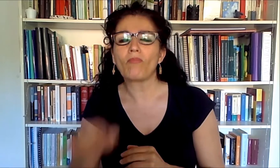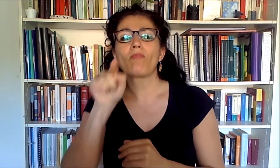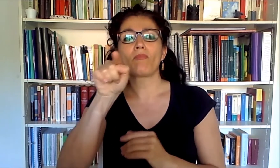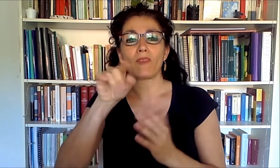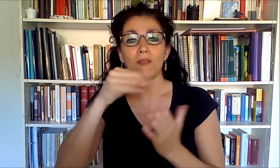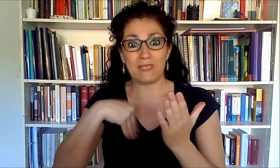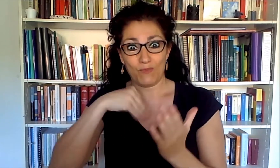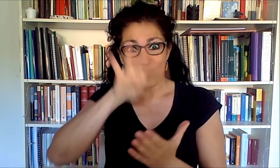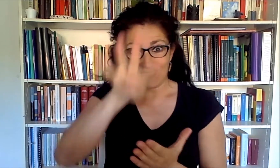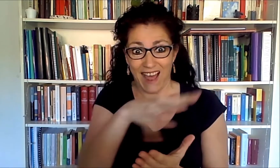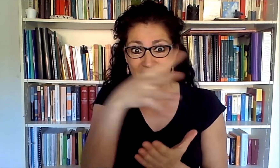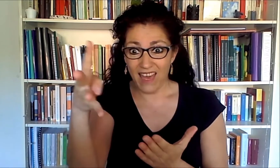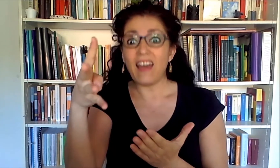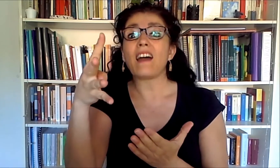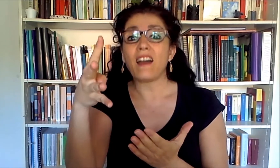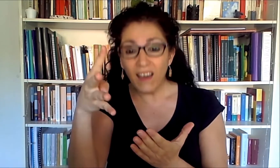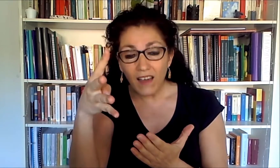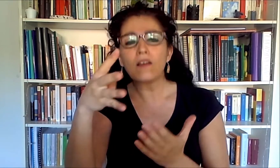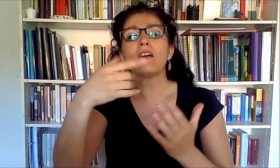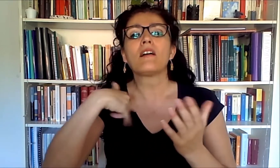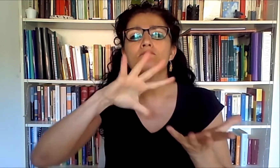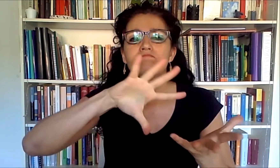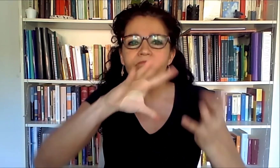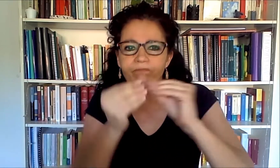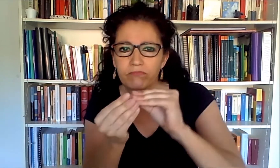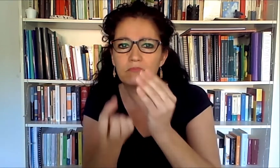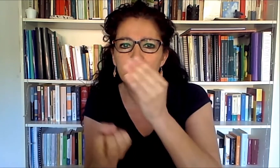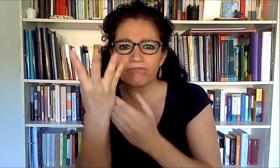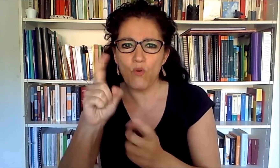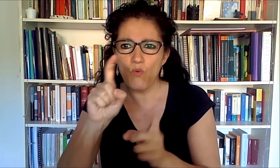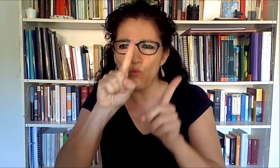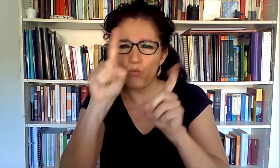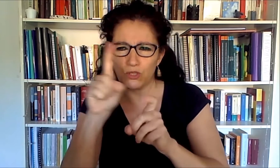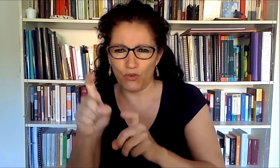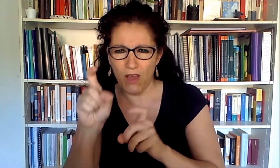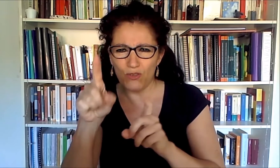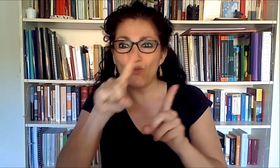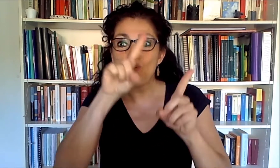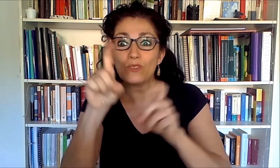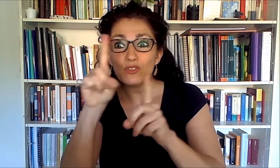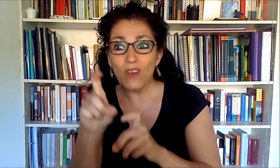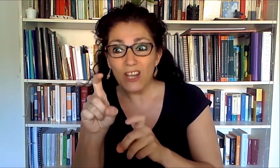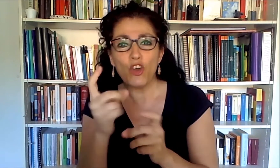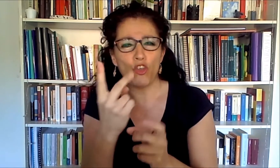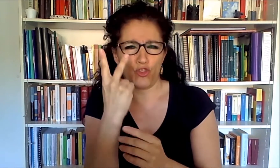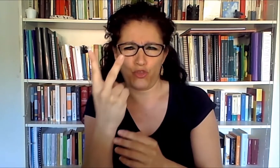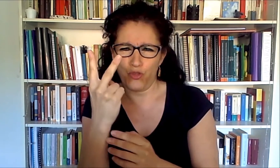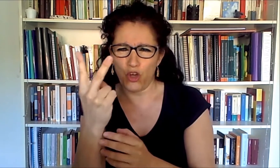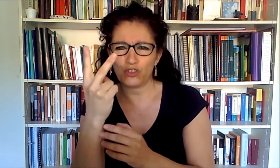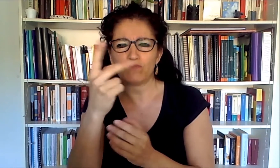2 cuestionarios diferenciados con el fin de recopilar información sobre los usos, actitudes y opiniones lingüísticas acerca de